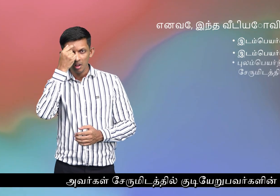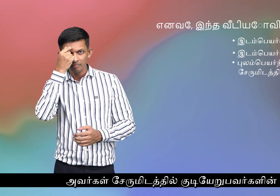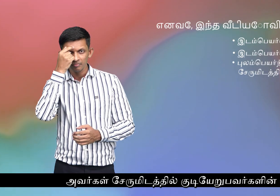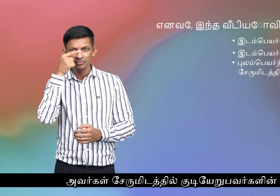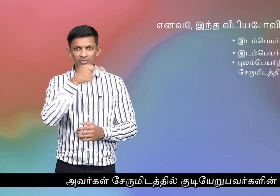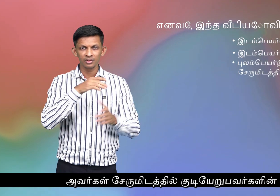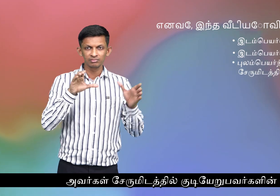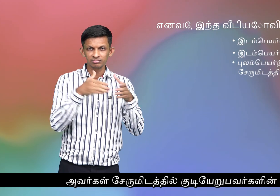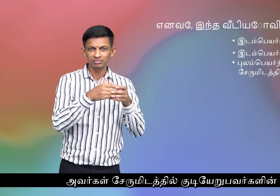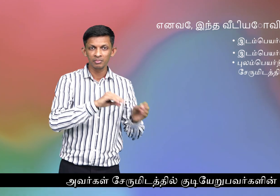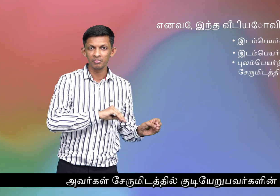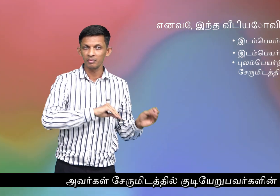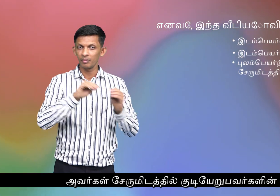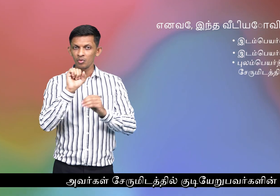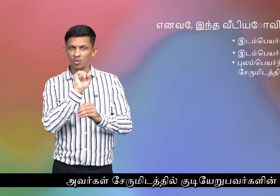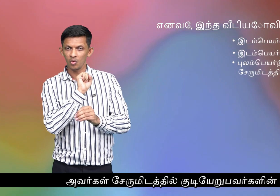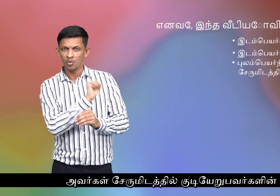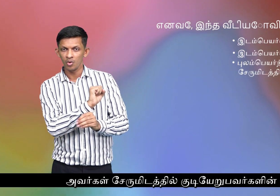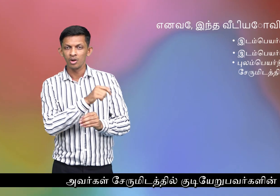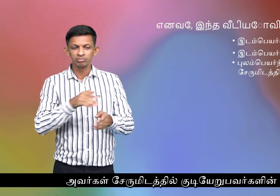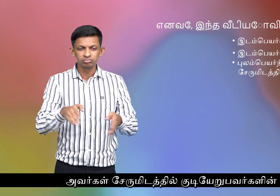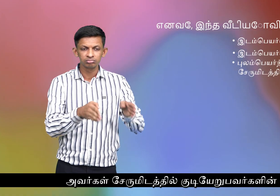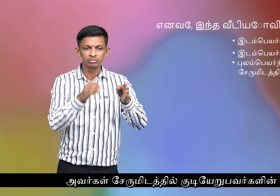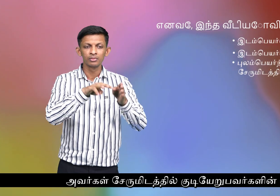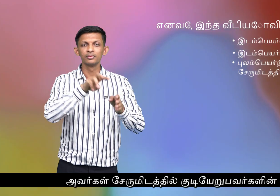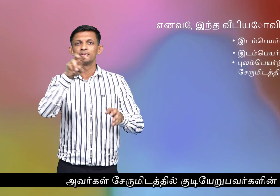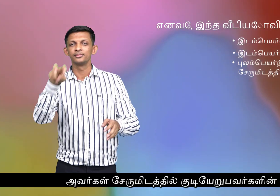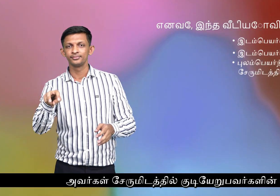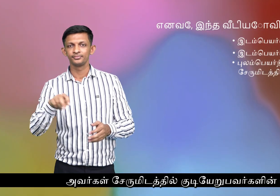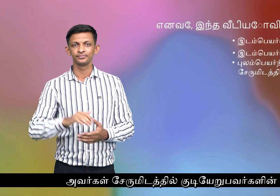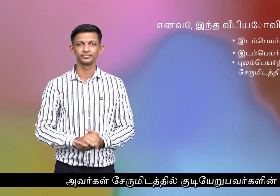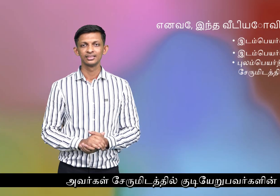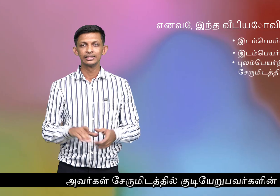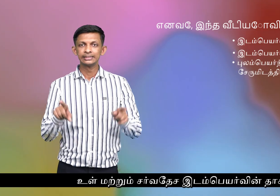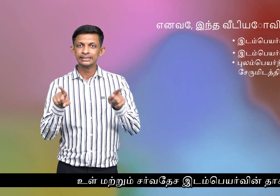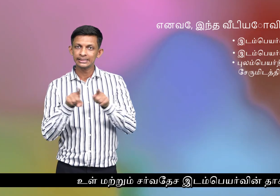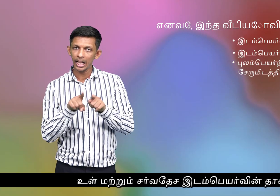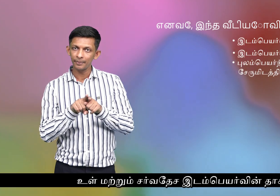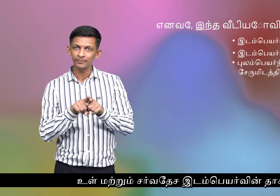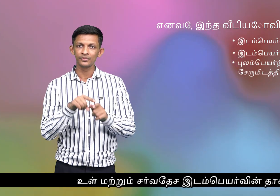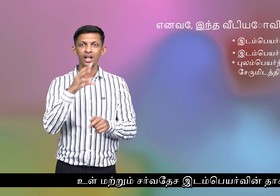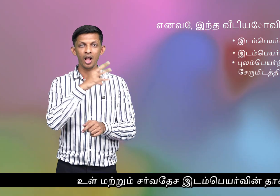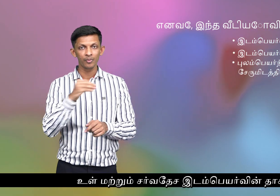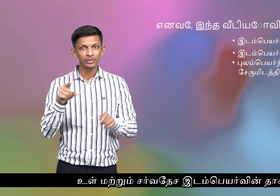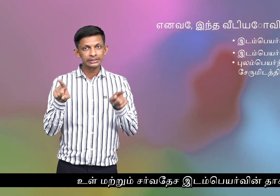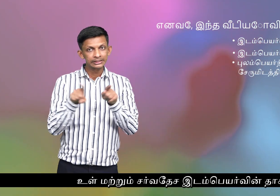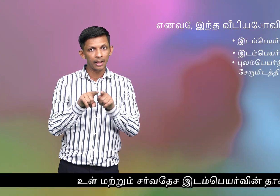அவர்கள் சேரும் இடத்தில் குடியேறுபவர்களின் பிரச்சினைகள், உள் மற்றும் சர்வதேச